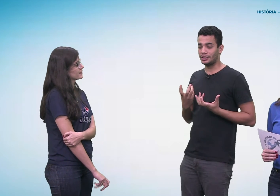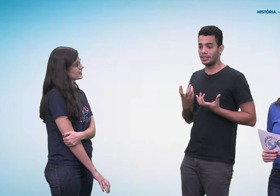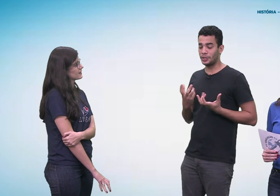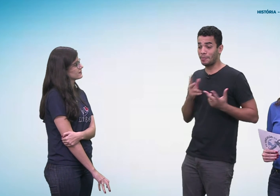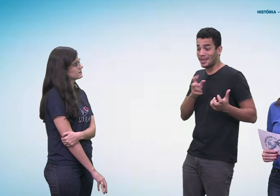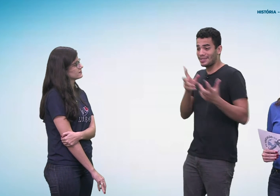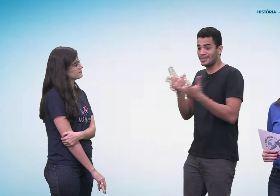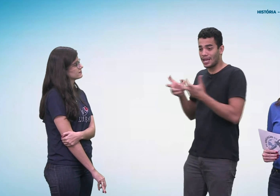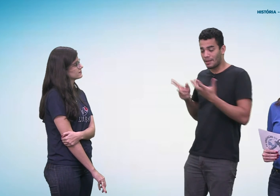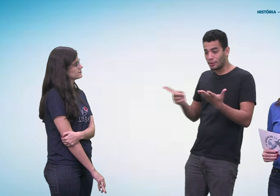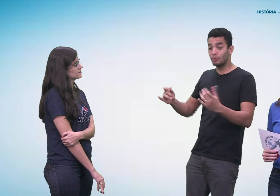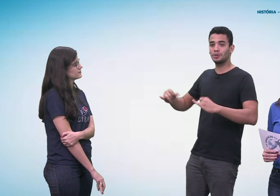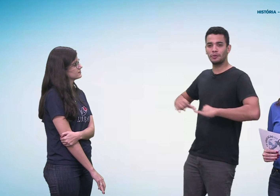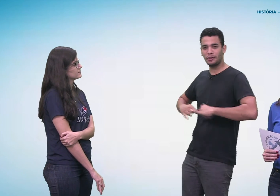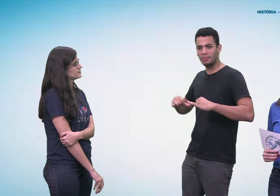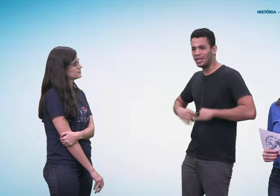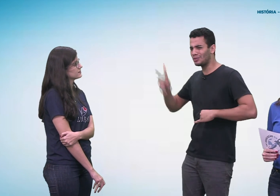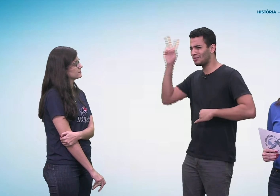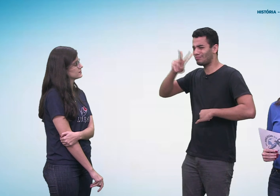gente percebe o sofrimento,